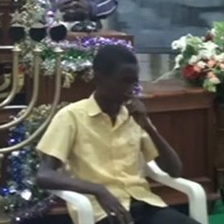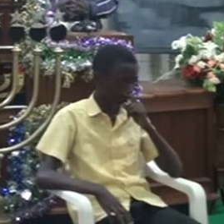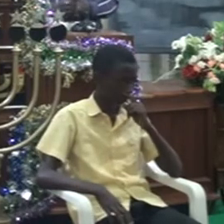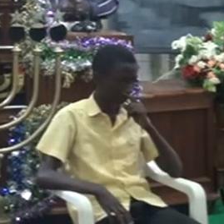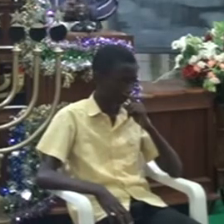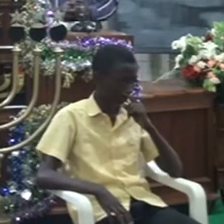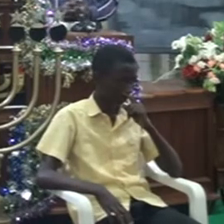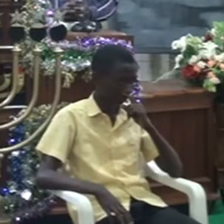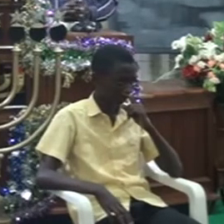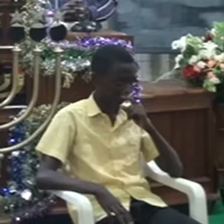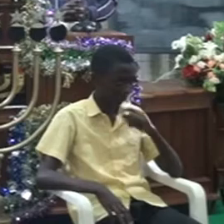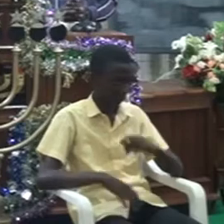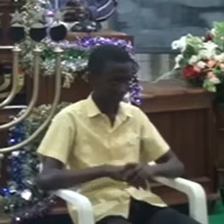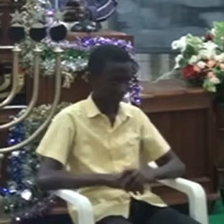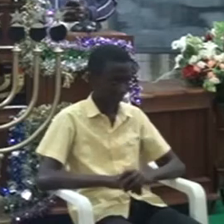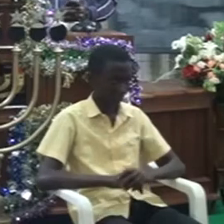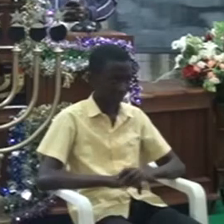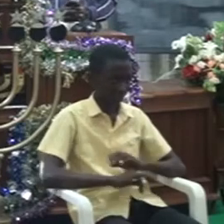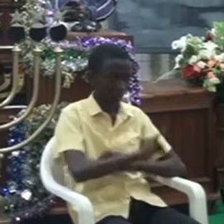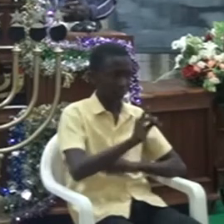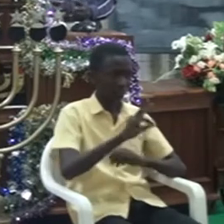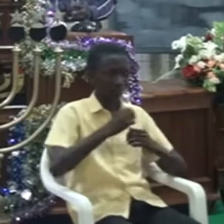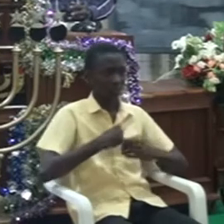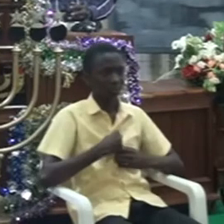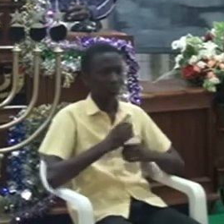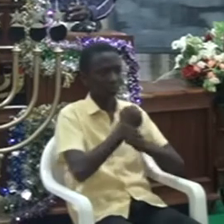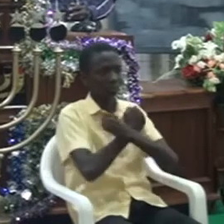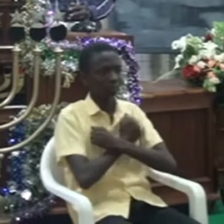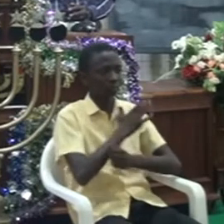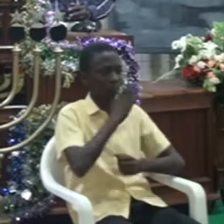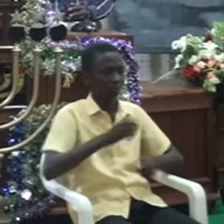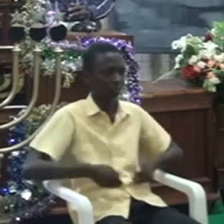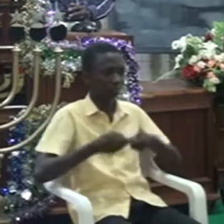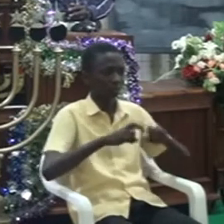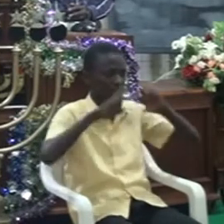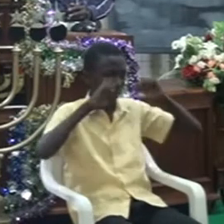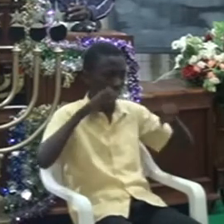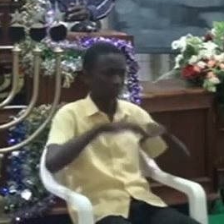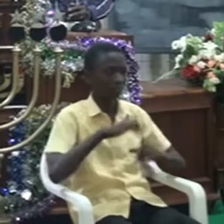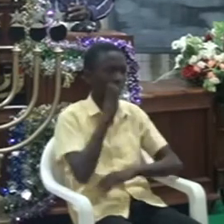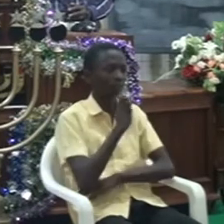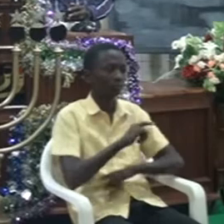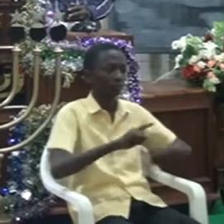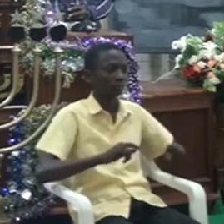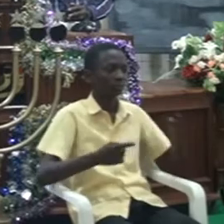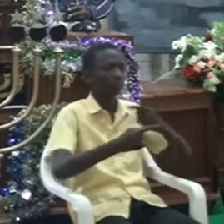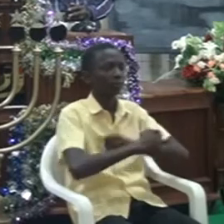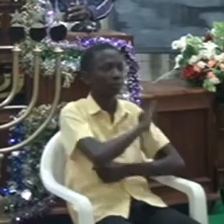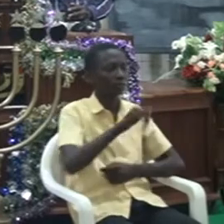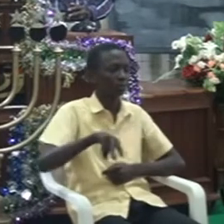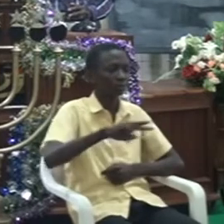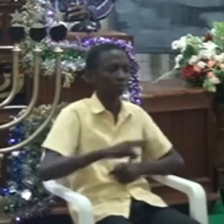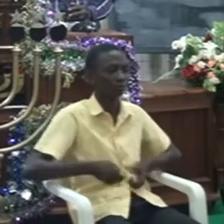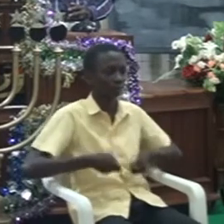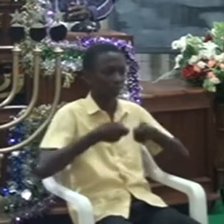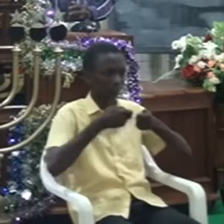uhubiri. Je n'aime pas donner de titre dans les prédications mais aujourd'hui je vais essayer de vous donner un sujet autour desquels nous